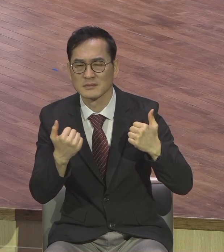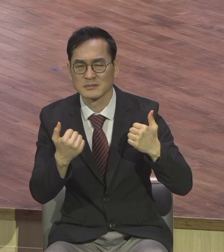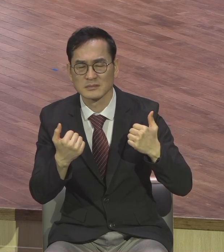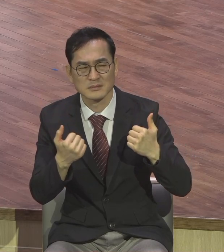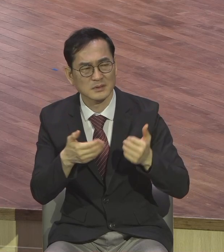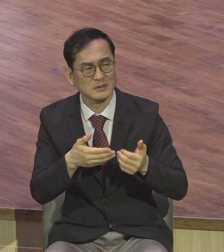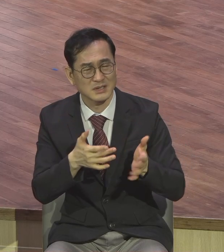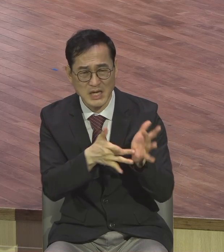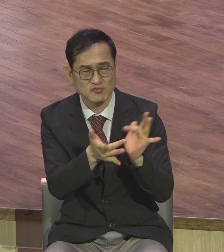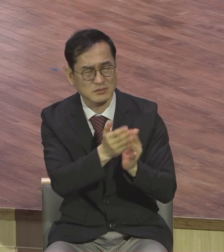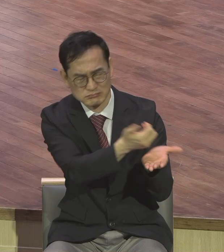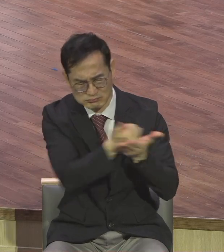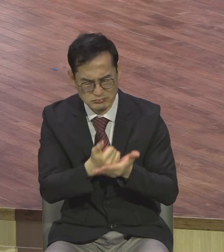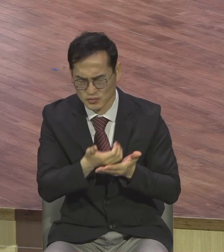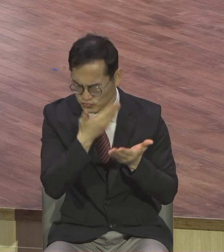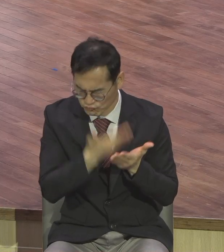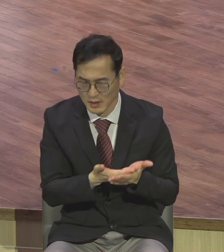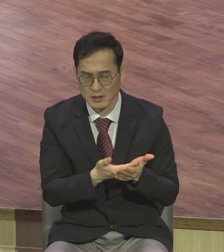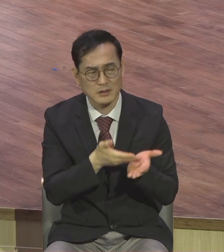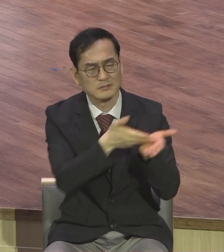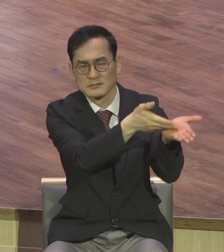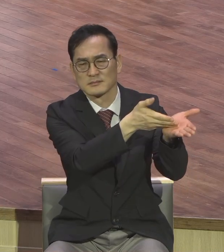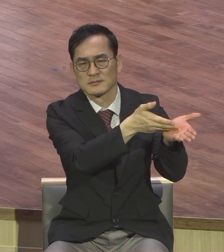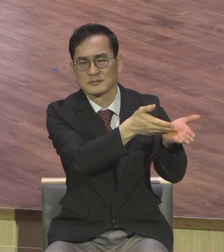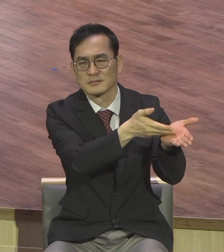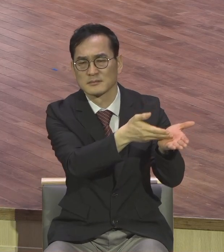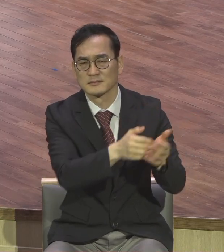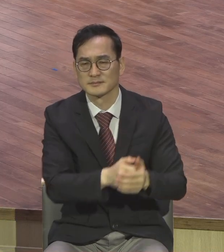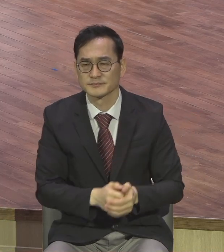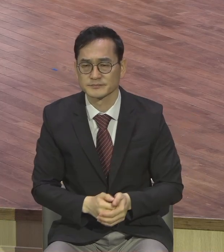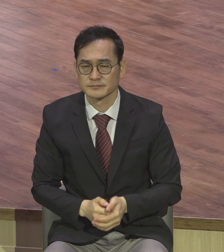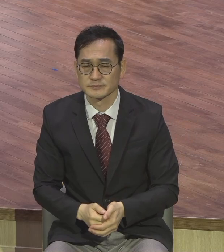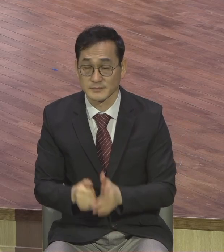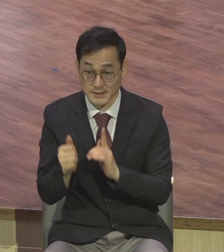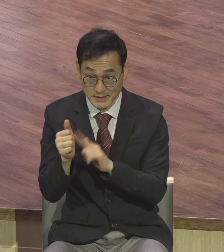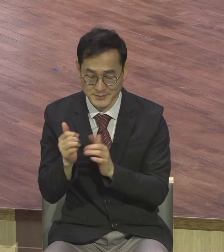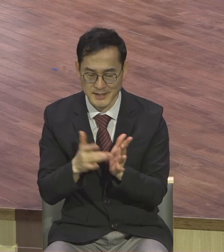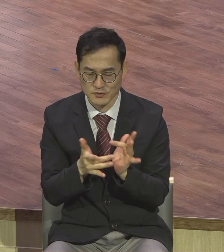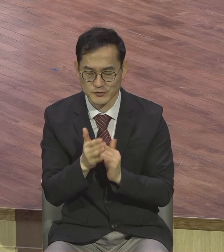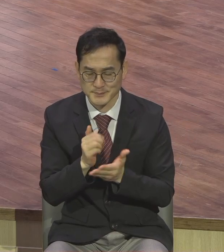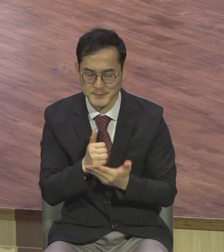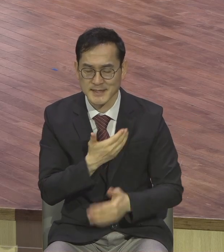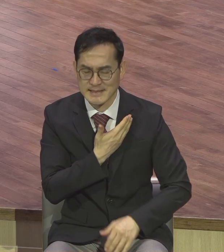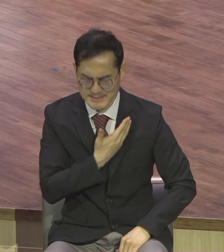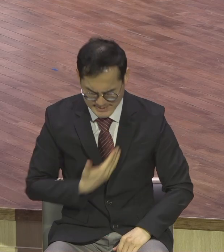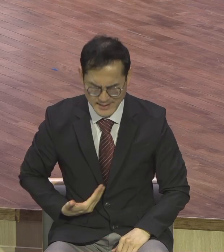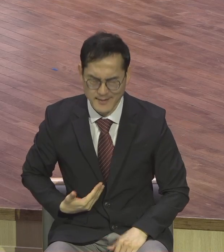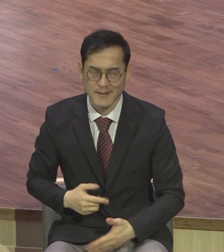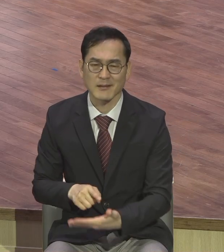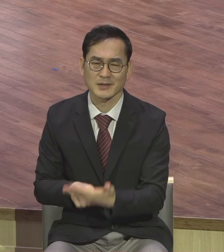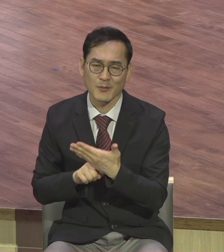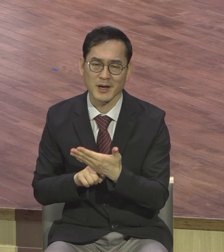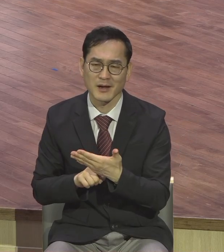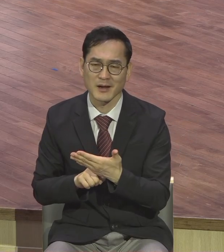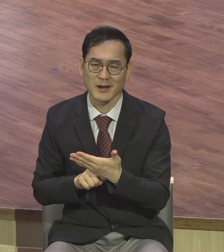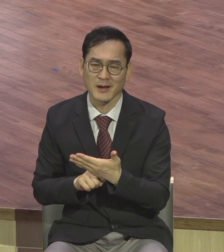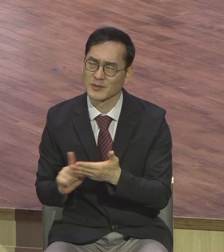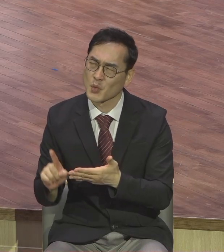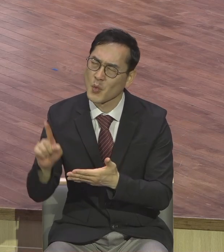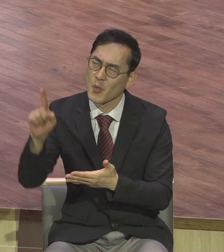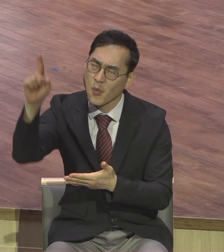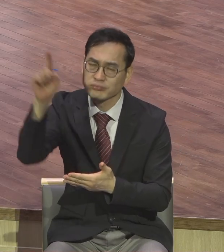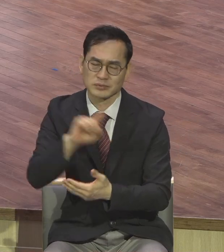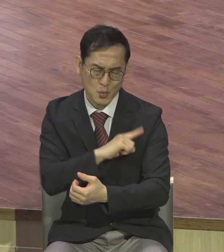이 정도예요. 본문 57절에 보면 예수의 제자라고 밝히고 있습니다. 이분 또 이런 위치에 있으면서도 사실은